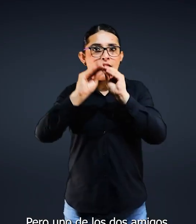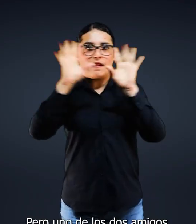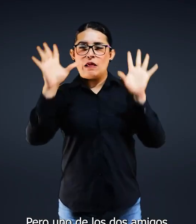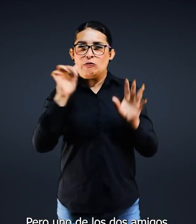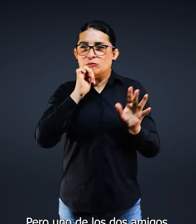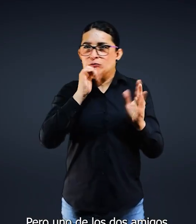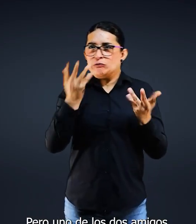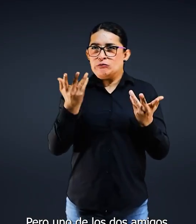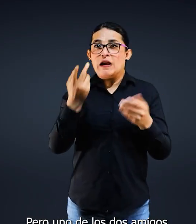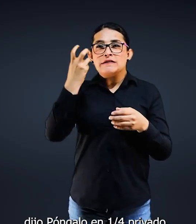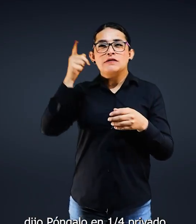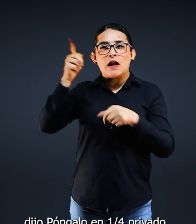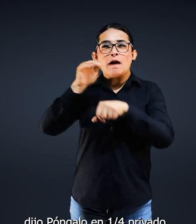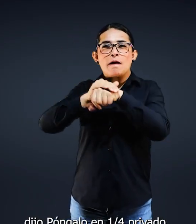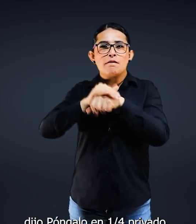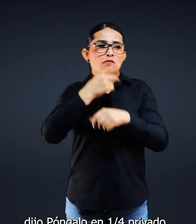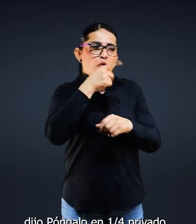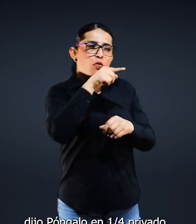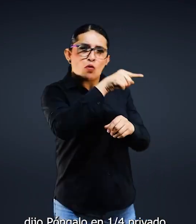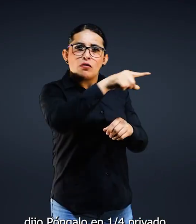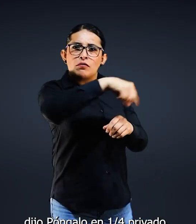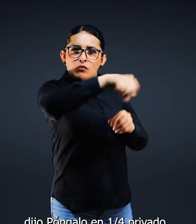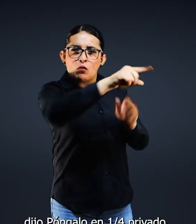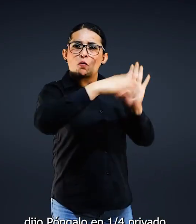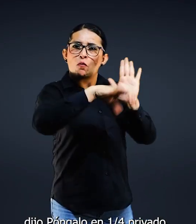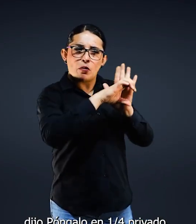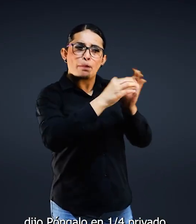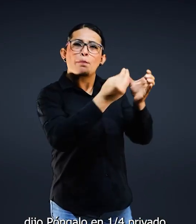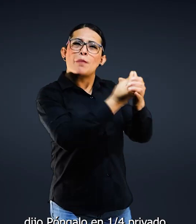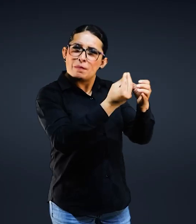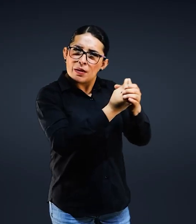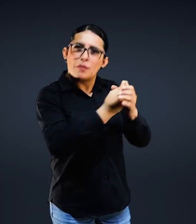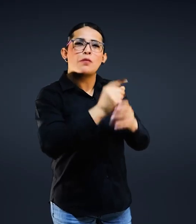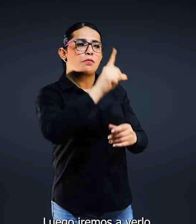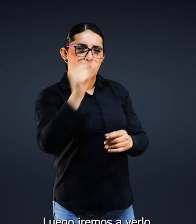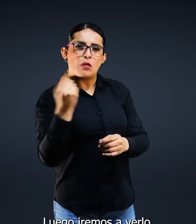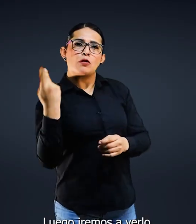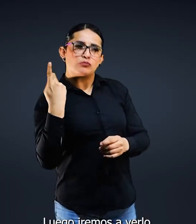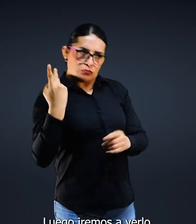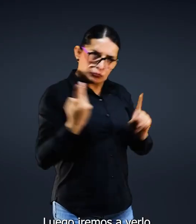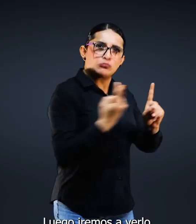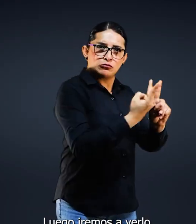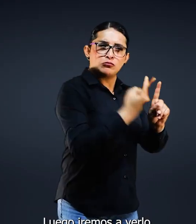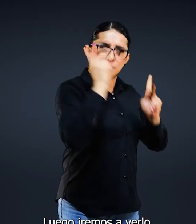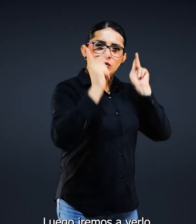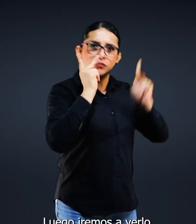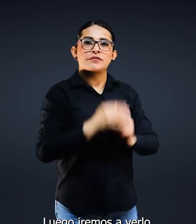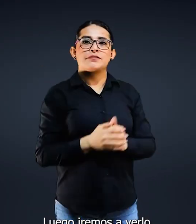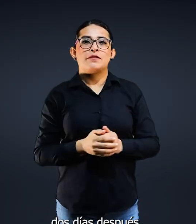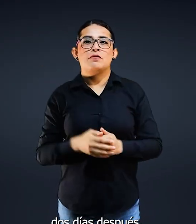Pero uno de los dos amigos dijo: póngalo en un cuarto privado. Luego iremos a verlo. 2